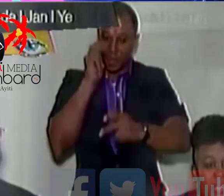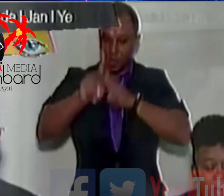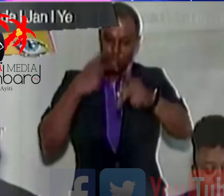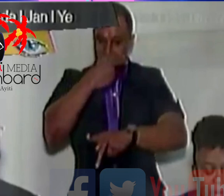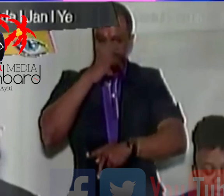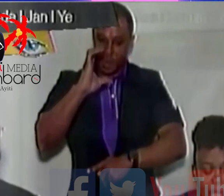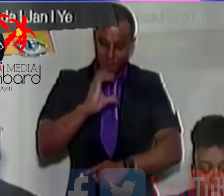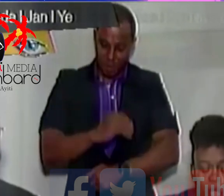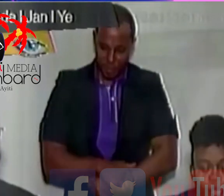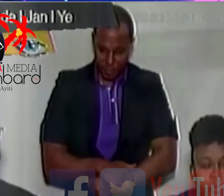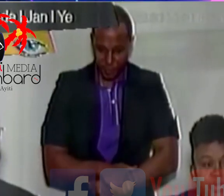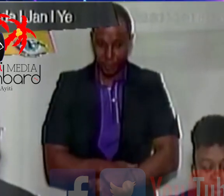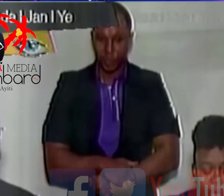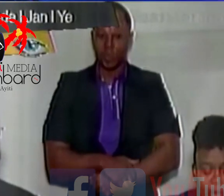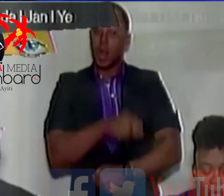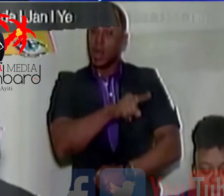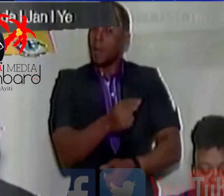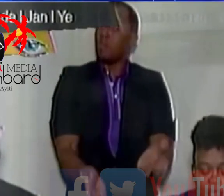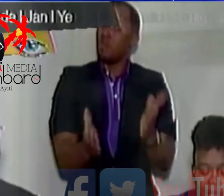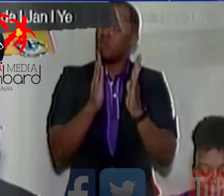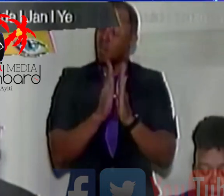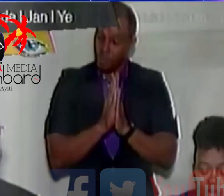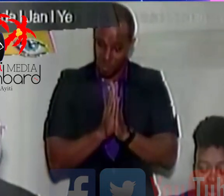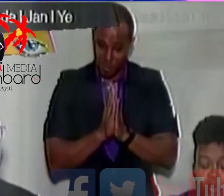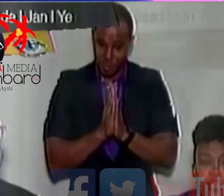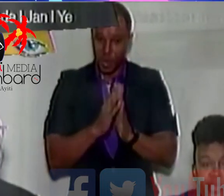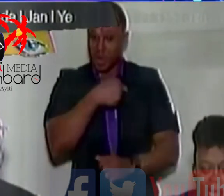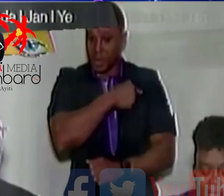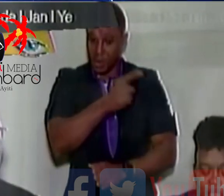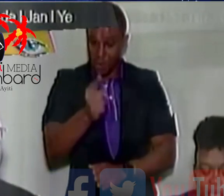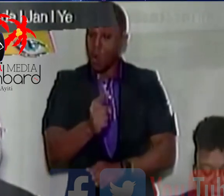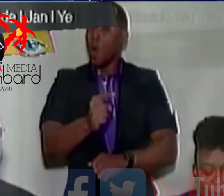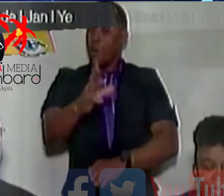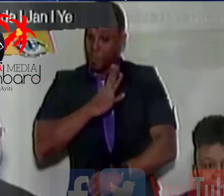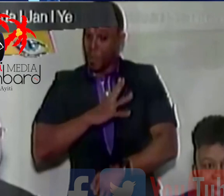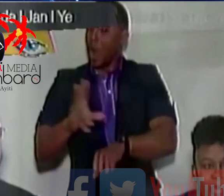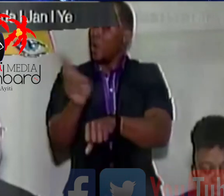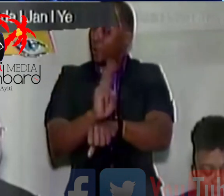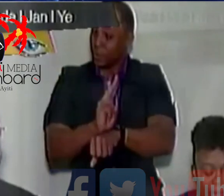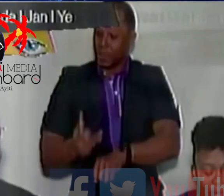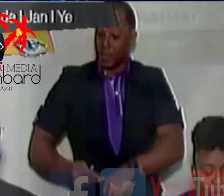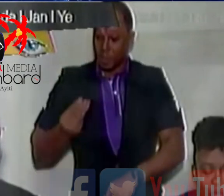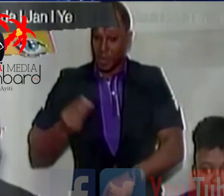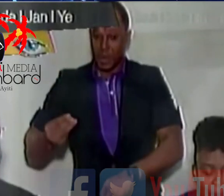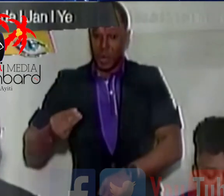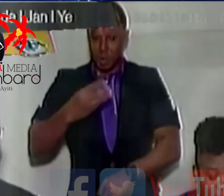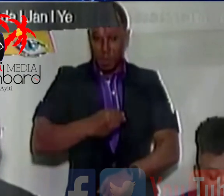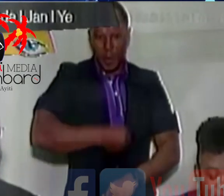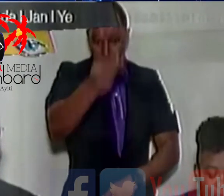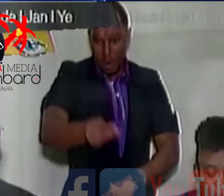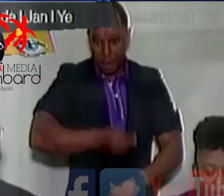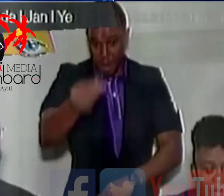personnes handicapées, je vous demande de faire de bon usage de ces matériels que vous allez recevoir.